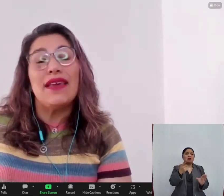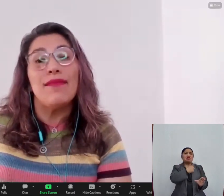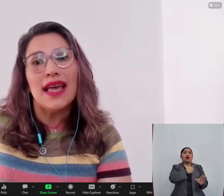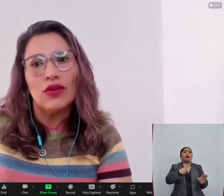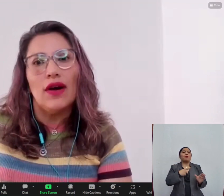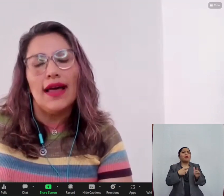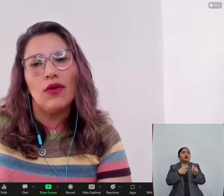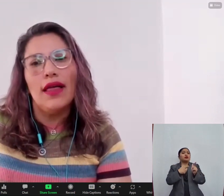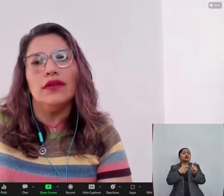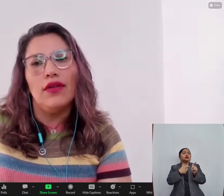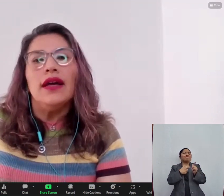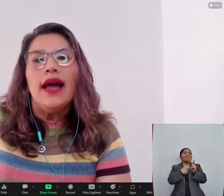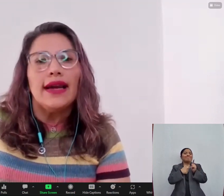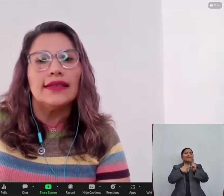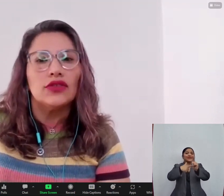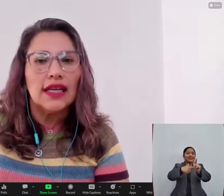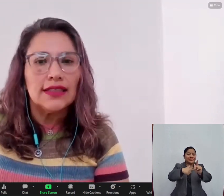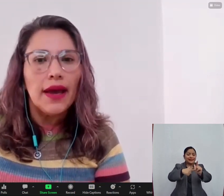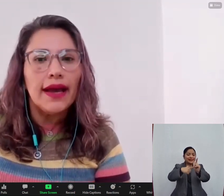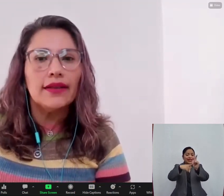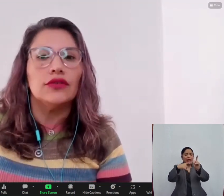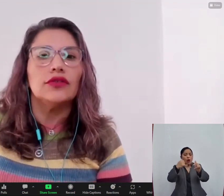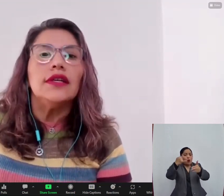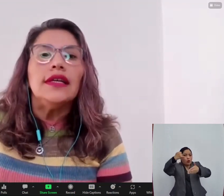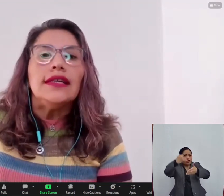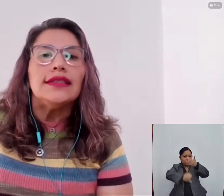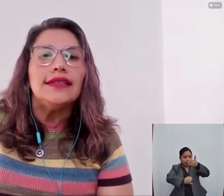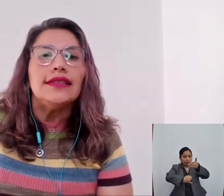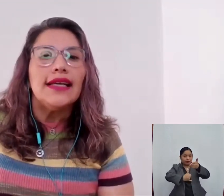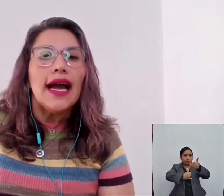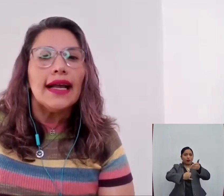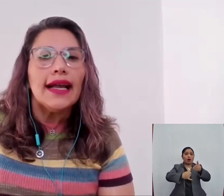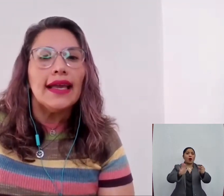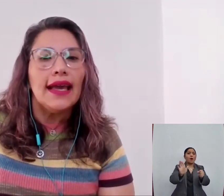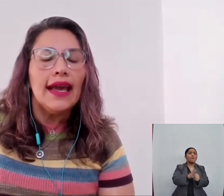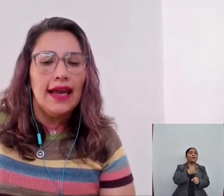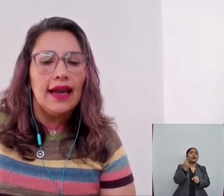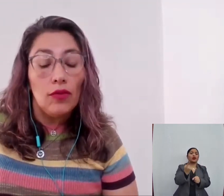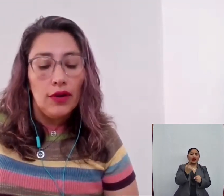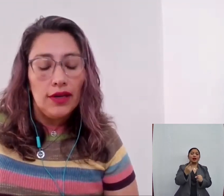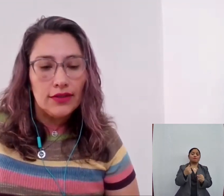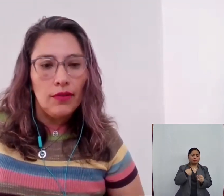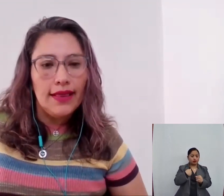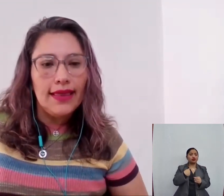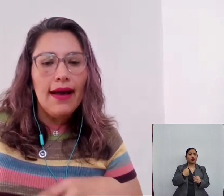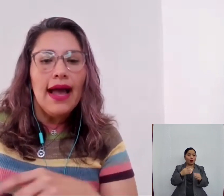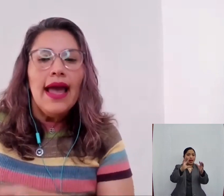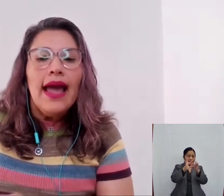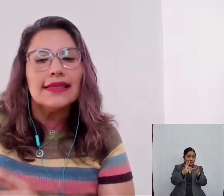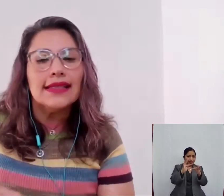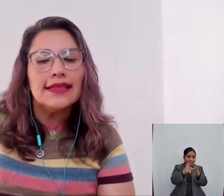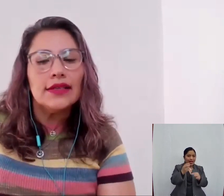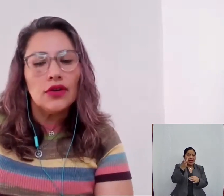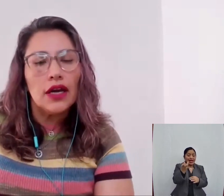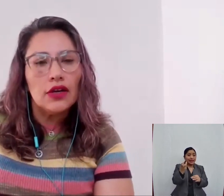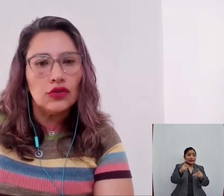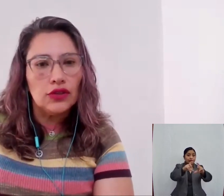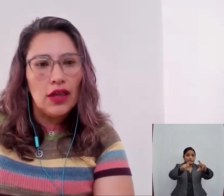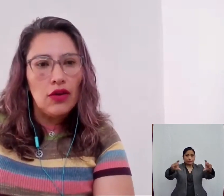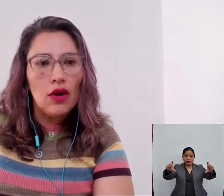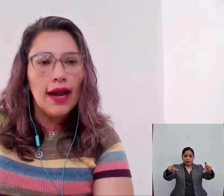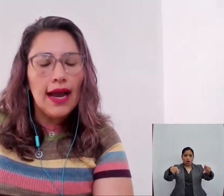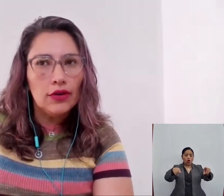seguimiento adecuado en estos aspectos, ya que, como les comentaba, esta situación que nos sucedió